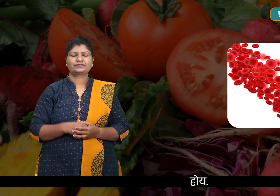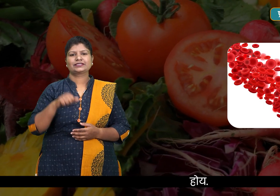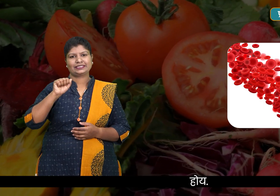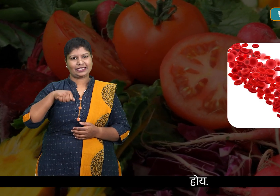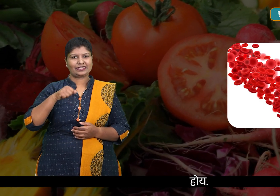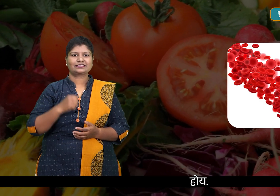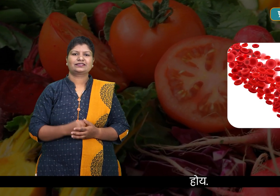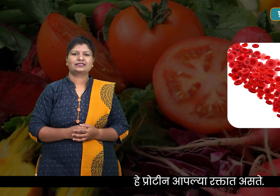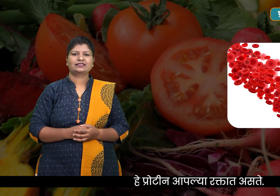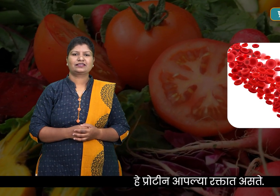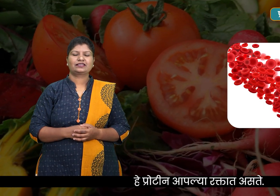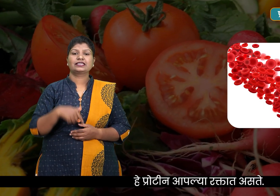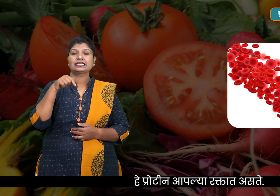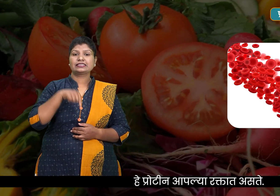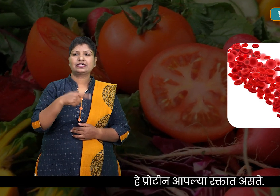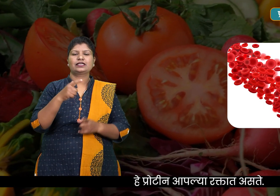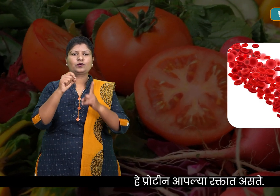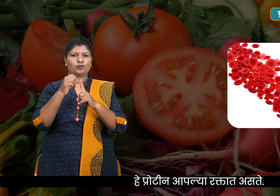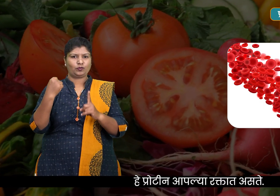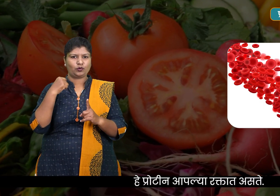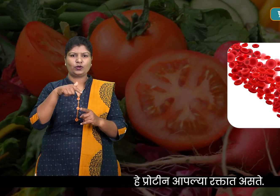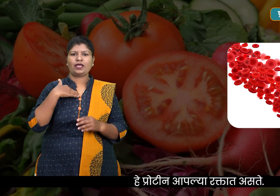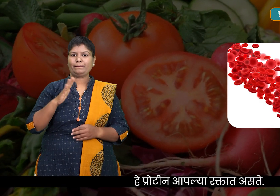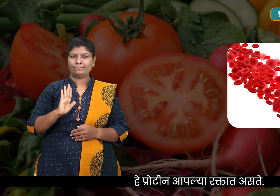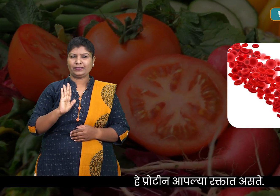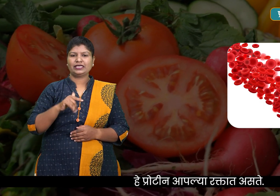होय, हे प्रोटीन आपल्या रक्तात असते.